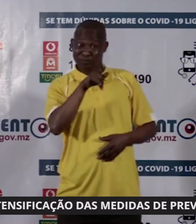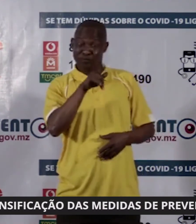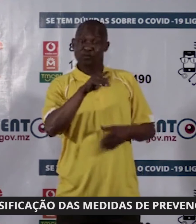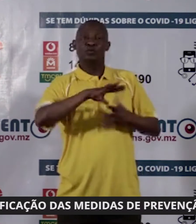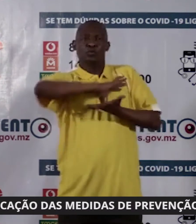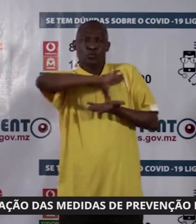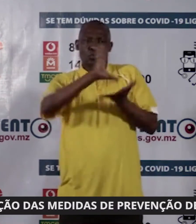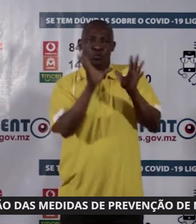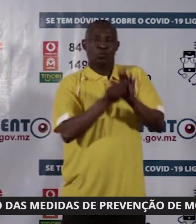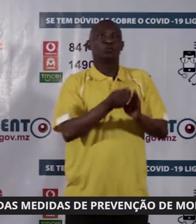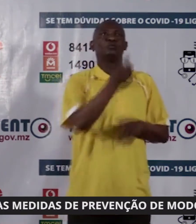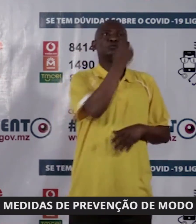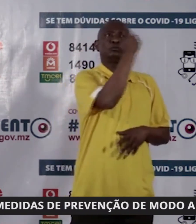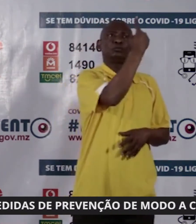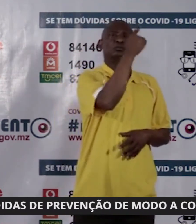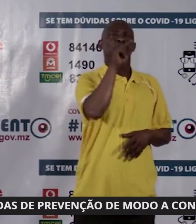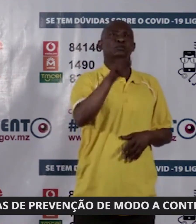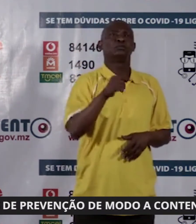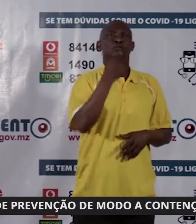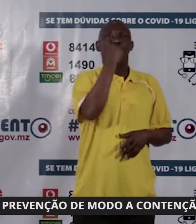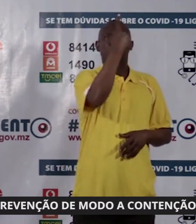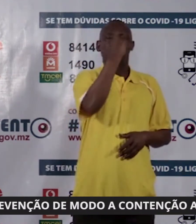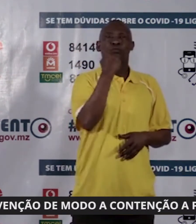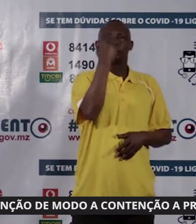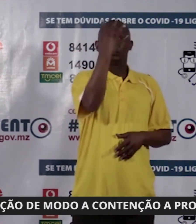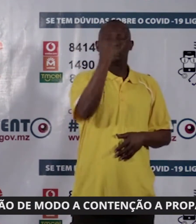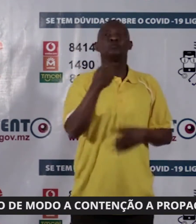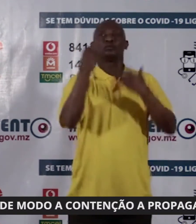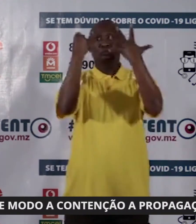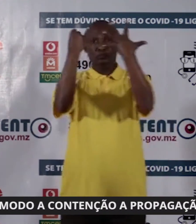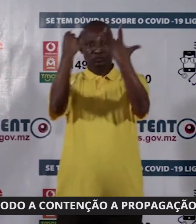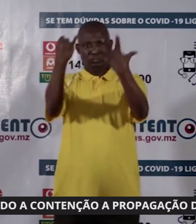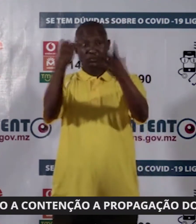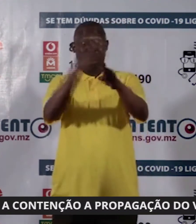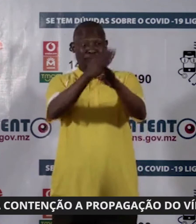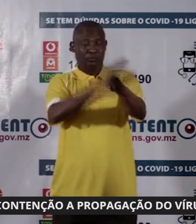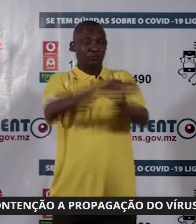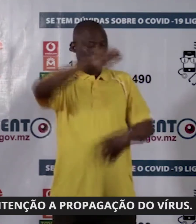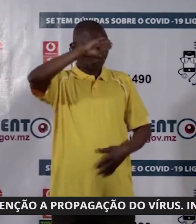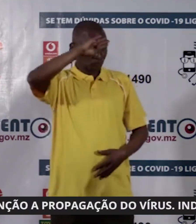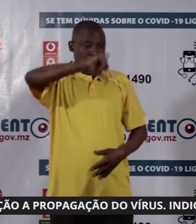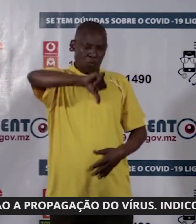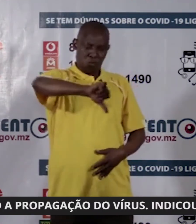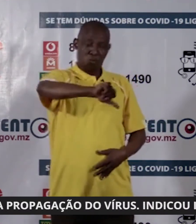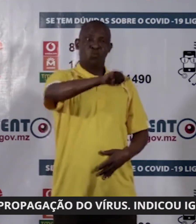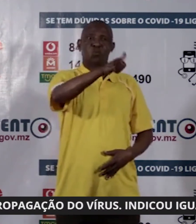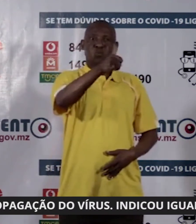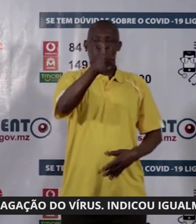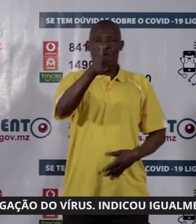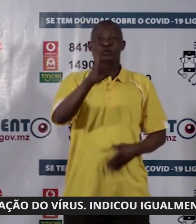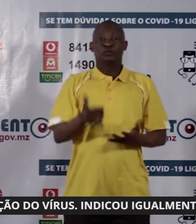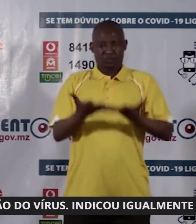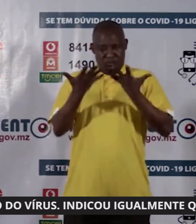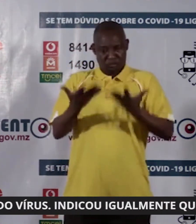1.196, 41%, estão totalmente recuperados da Covid-19. Moçambique conta atualmente com